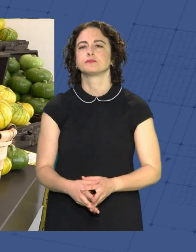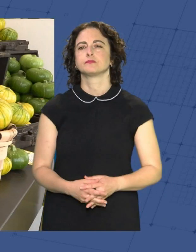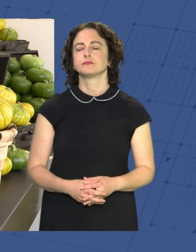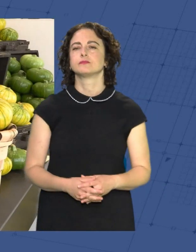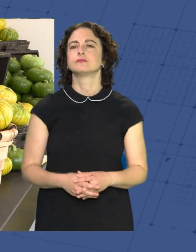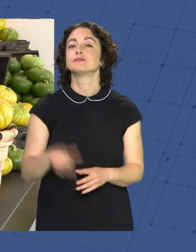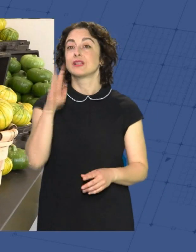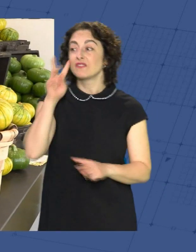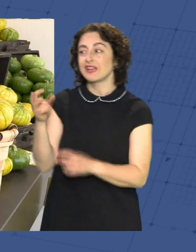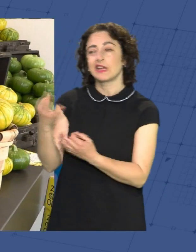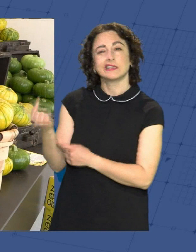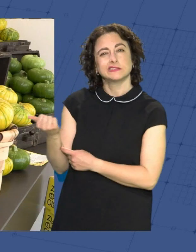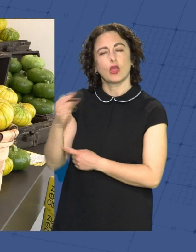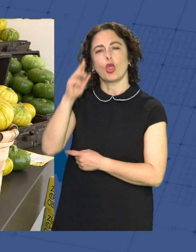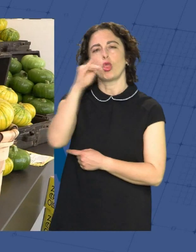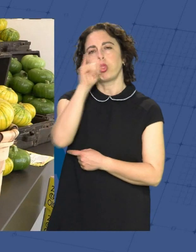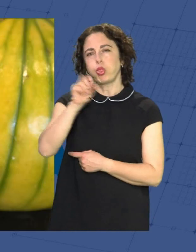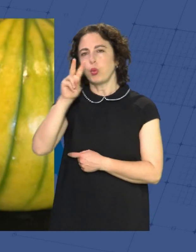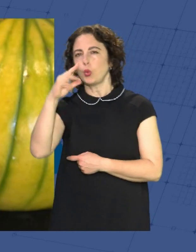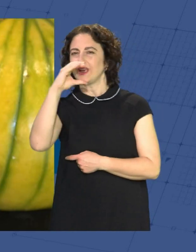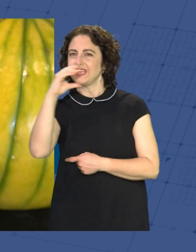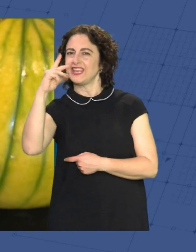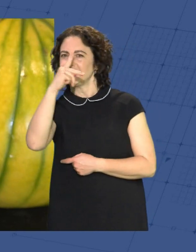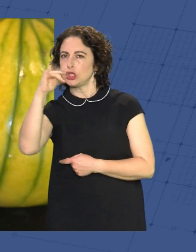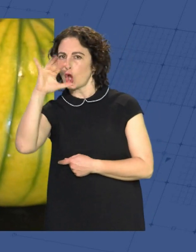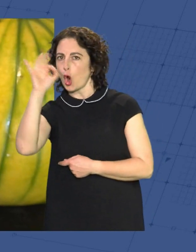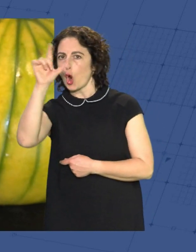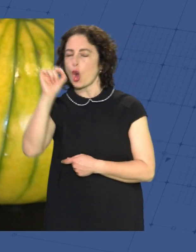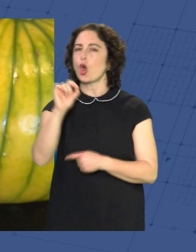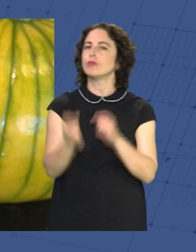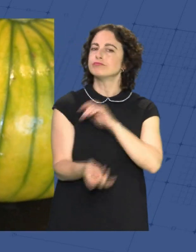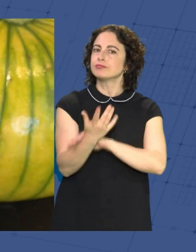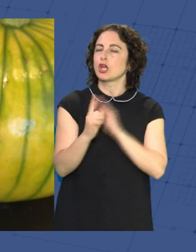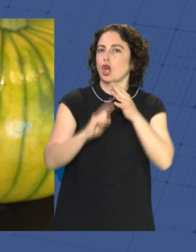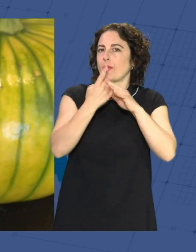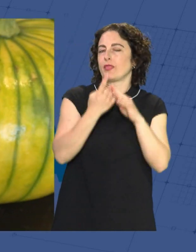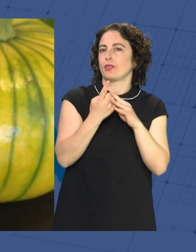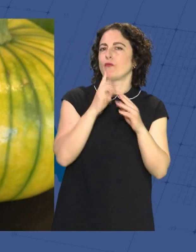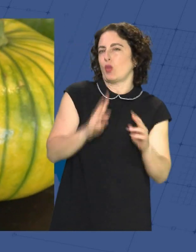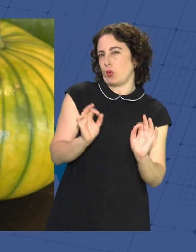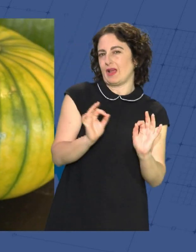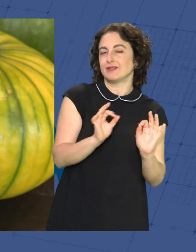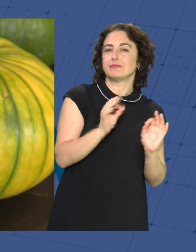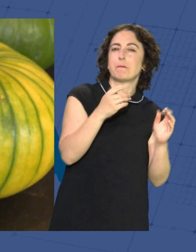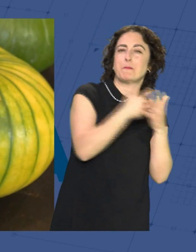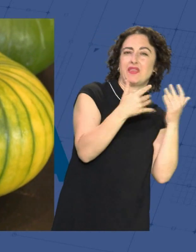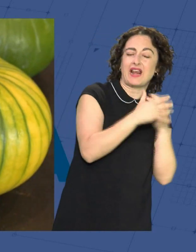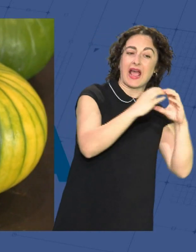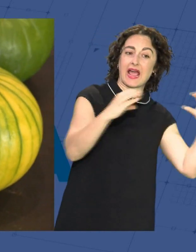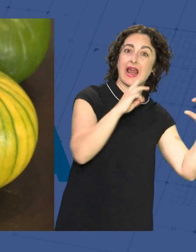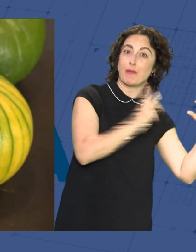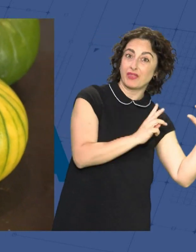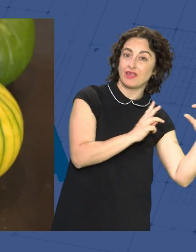Lo que están viendo son zuquiolos, una hortaliza fruto de la innovación y que se encuentra a caballo entre el zucchini o calabacín